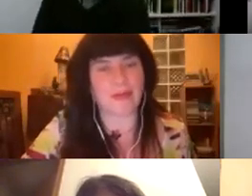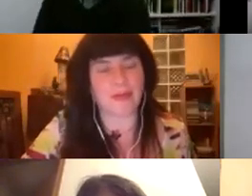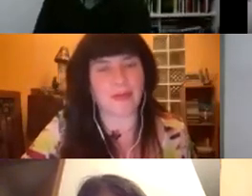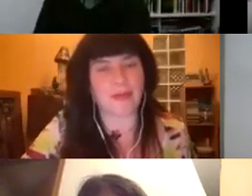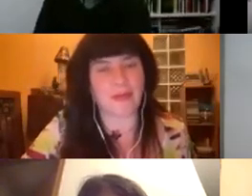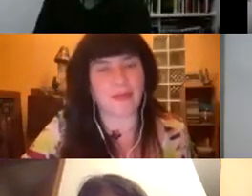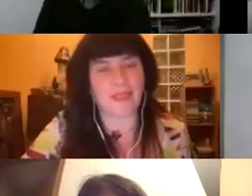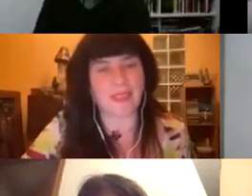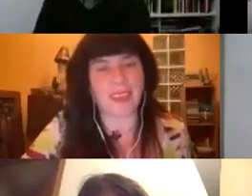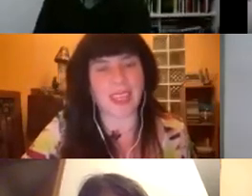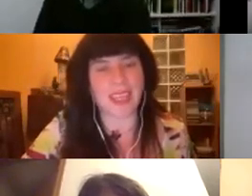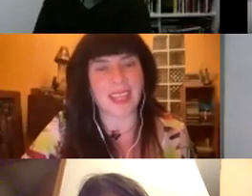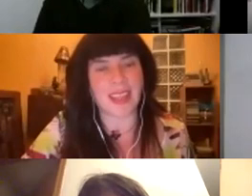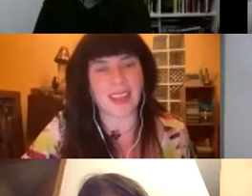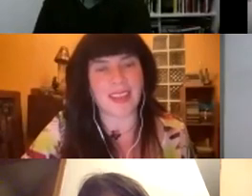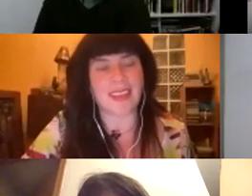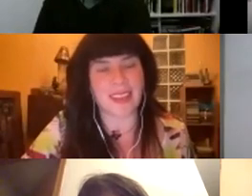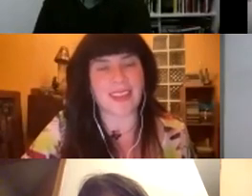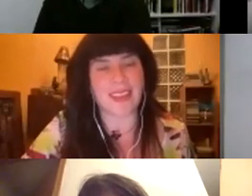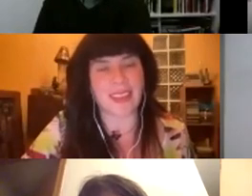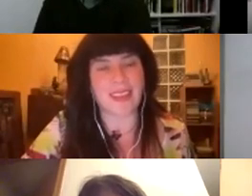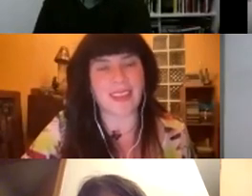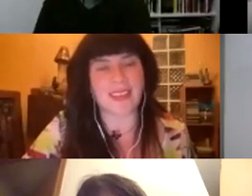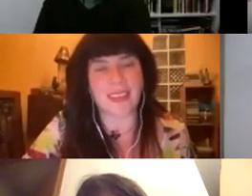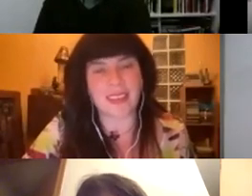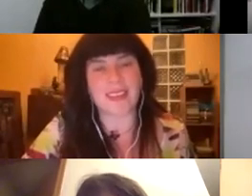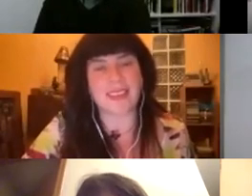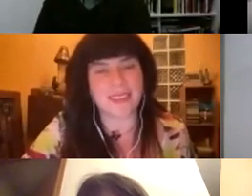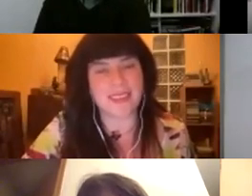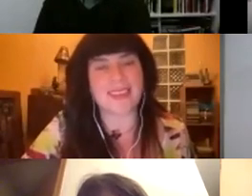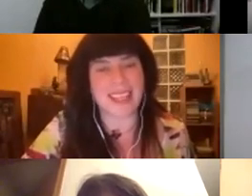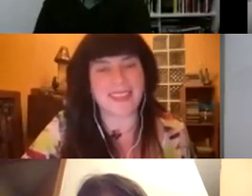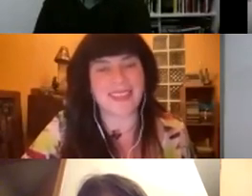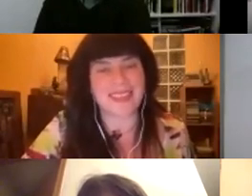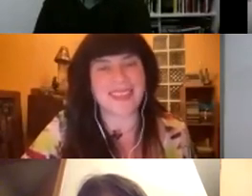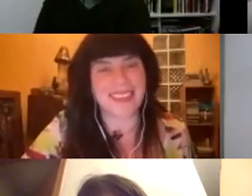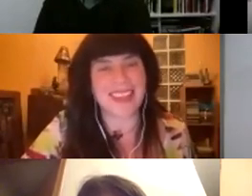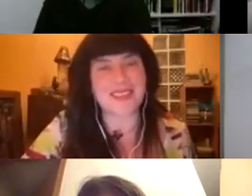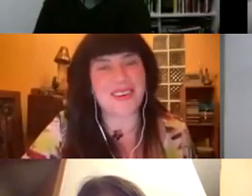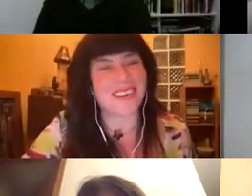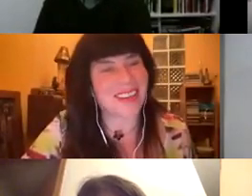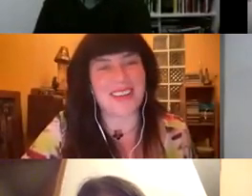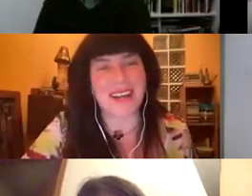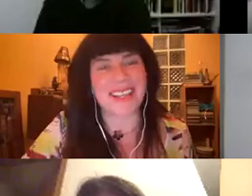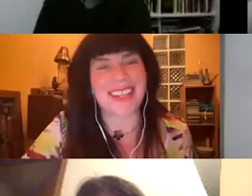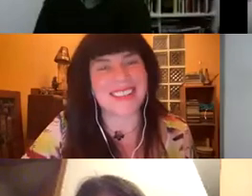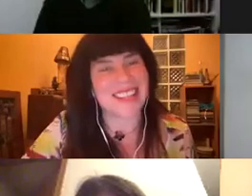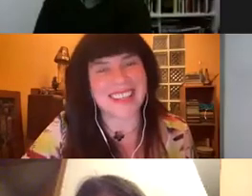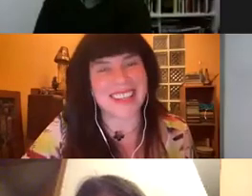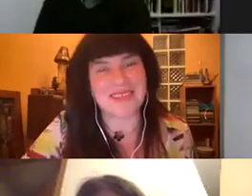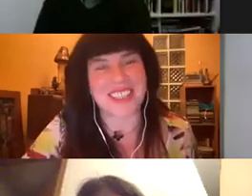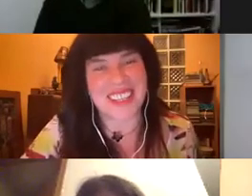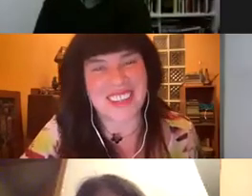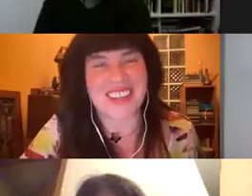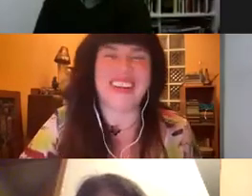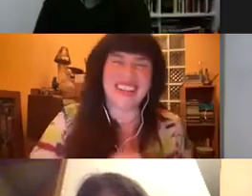no puedo decir de delicadeza, sino que interesante. Sí. Eso ¿Y yo qué es creo lo que es lo más interesante